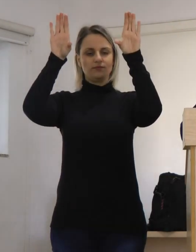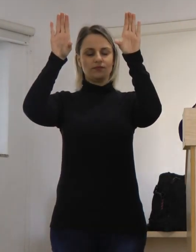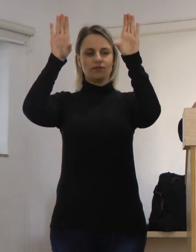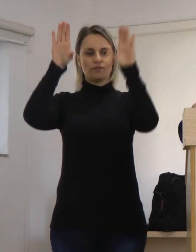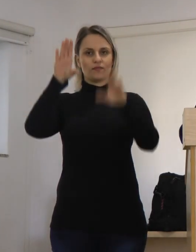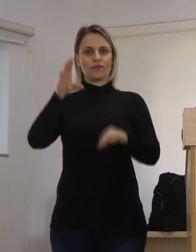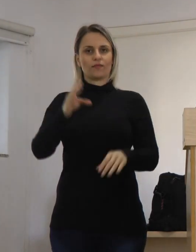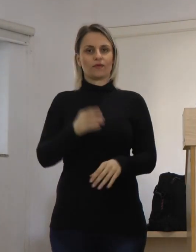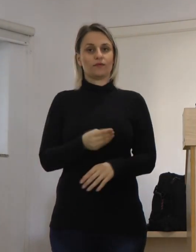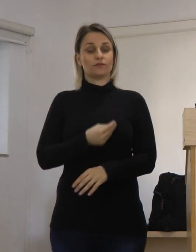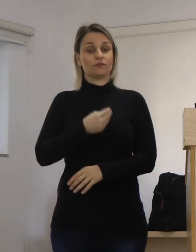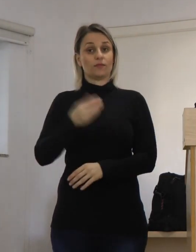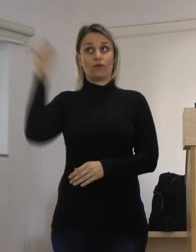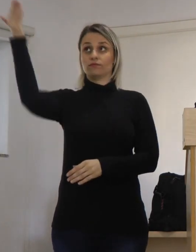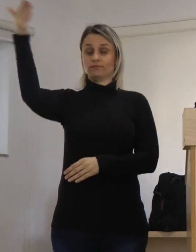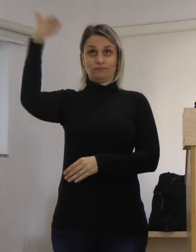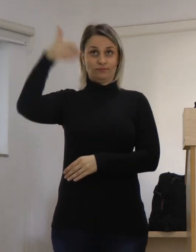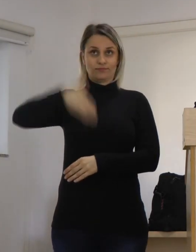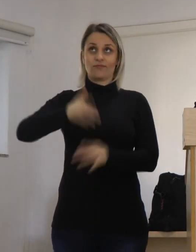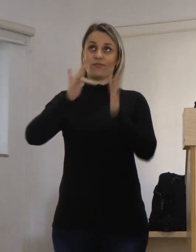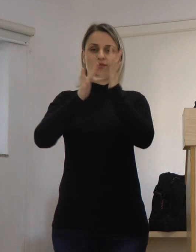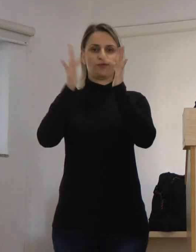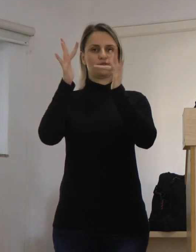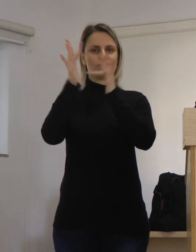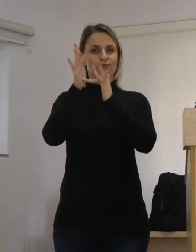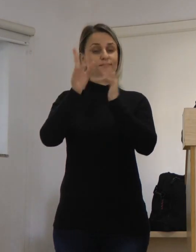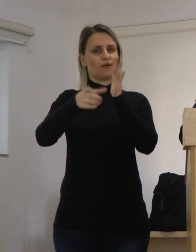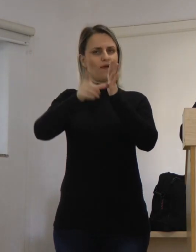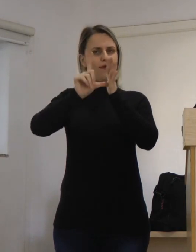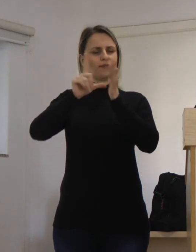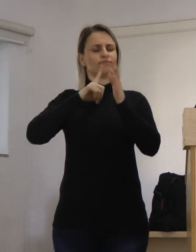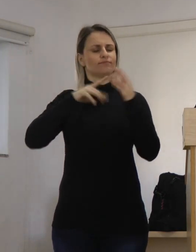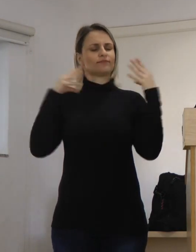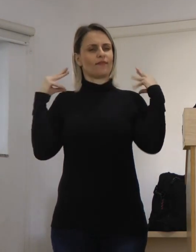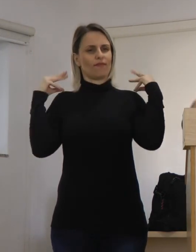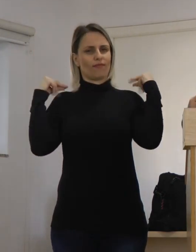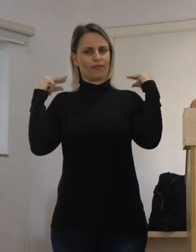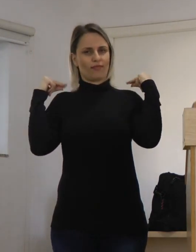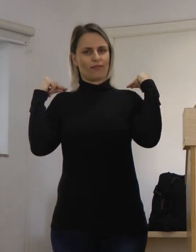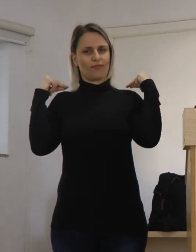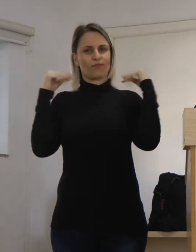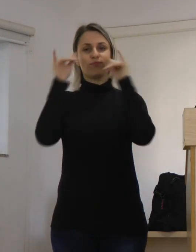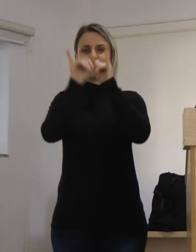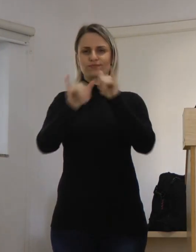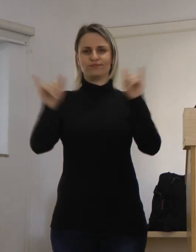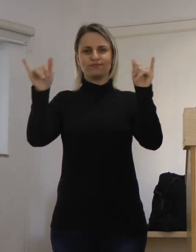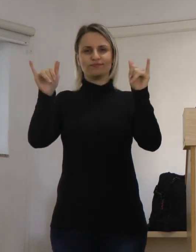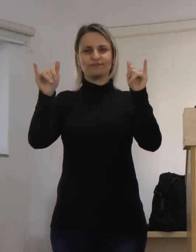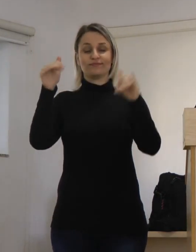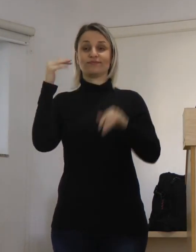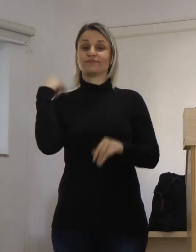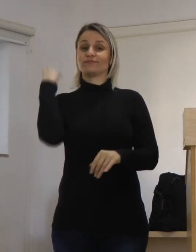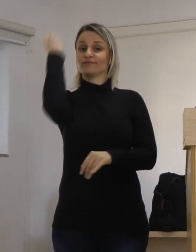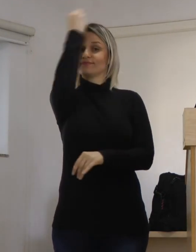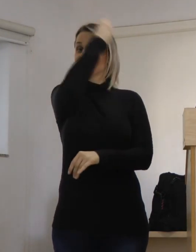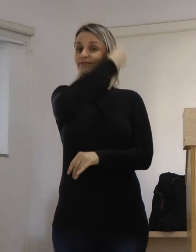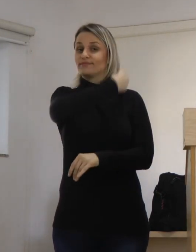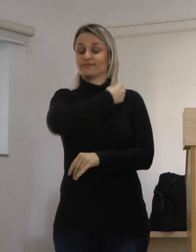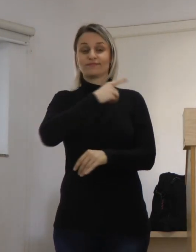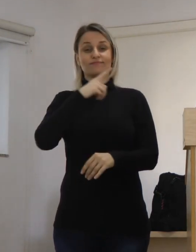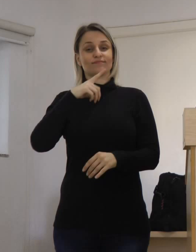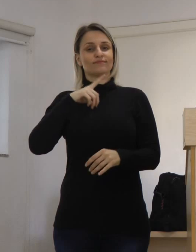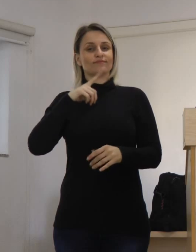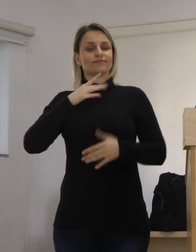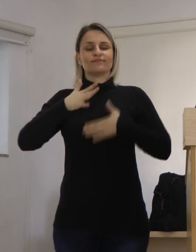precedida pela visitação dos anjos. Maria, jubilosa, feliz, conversa com o mensageiro